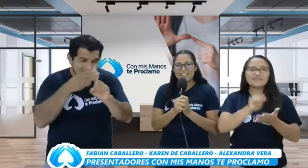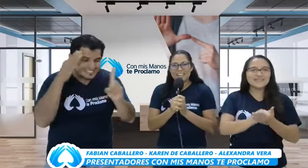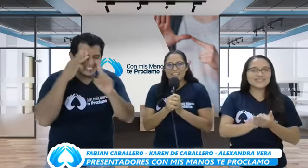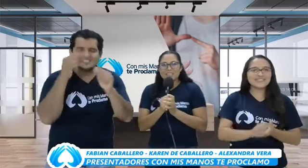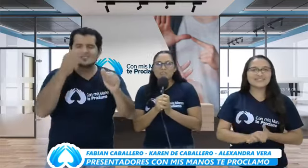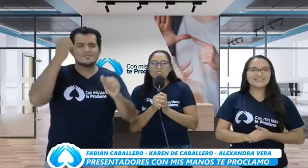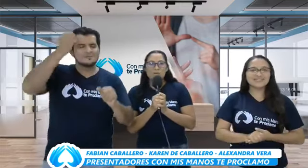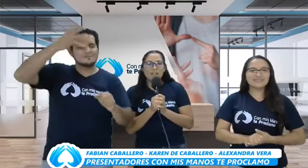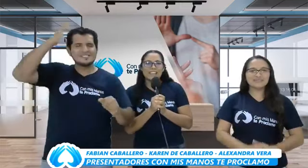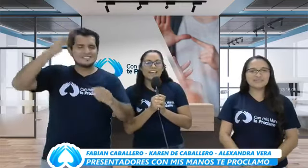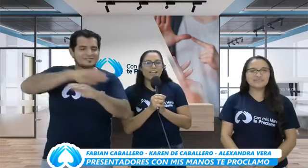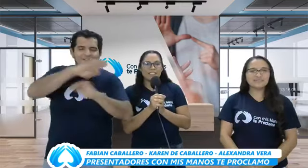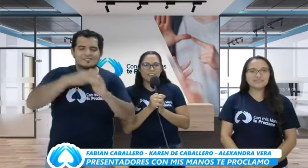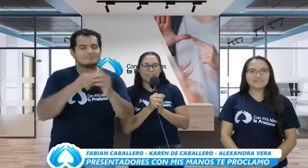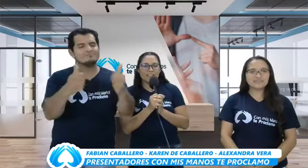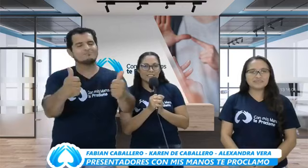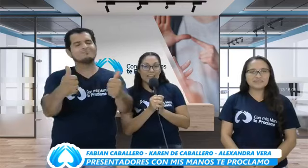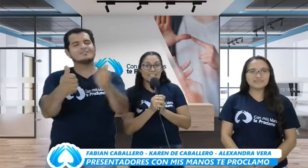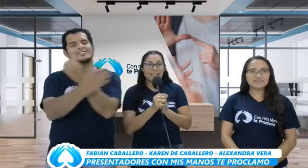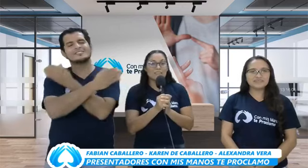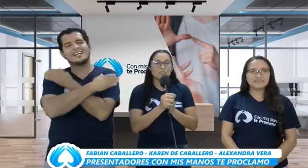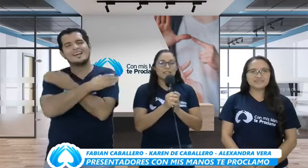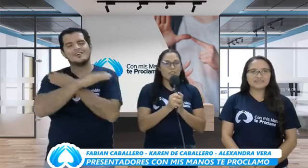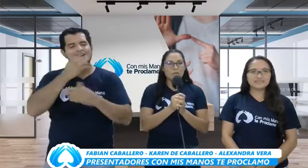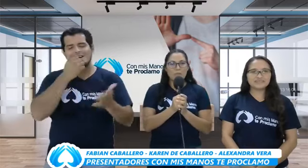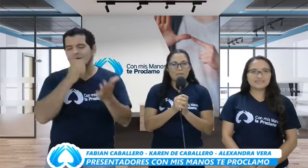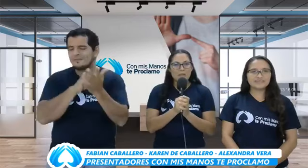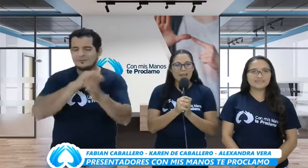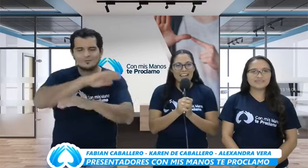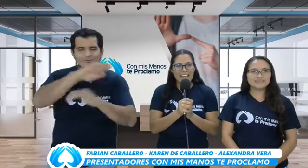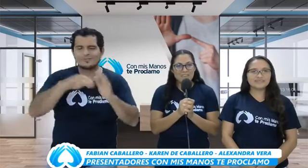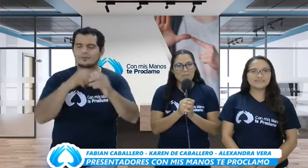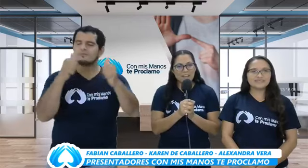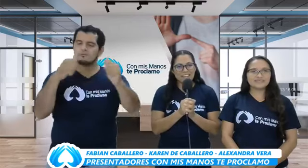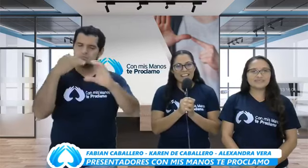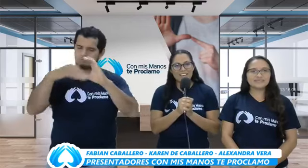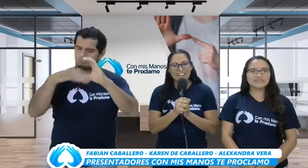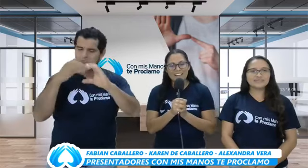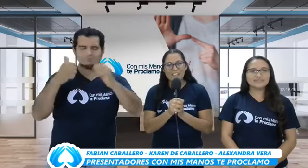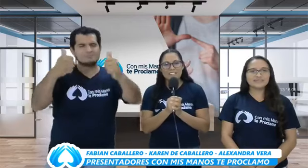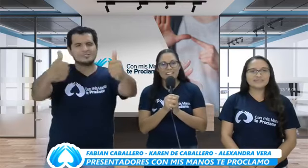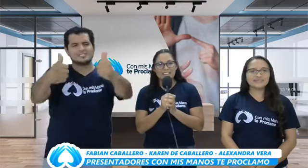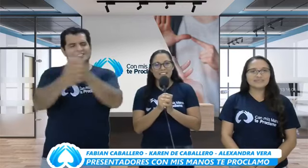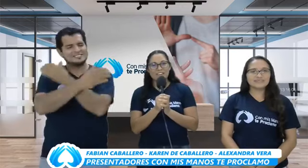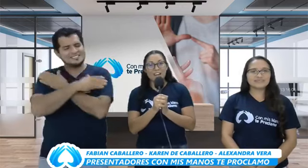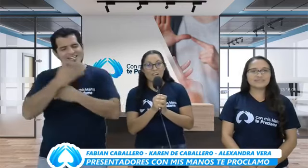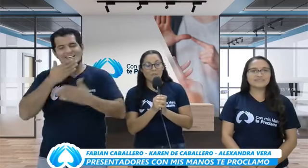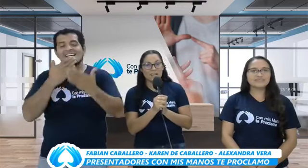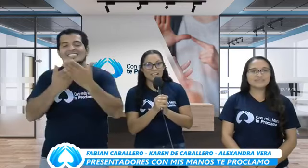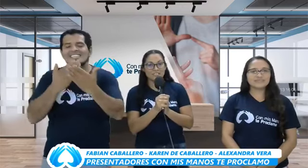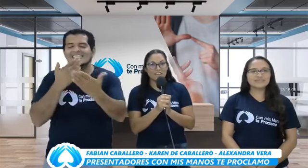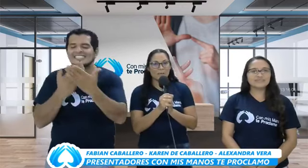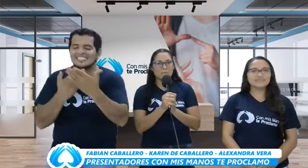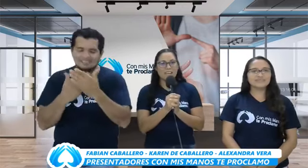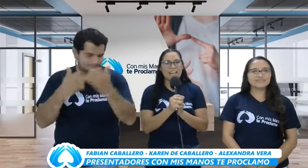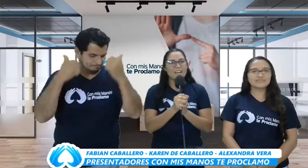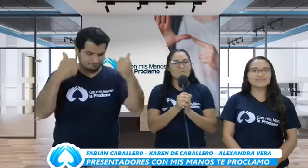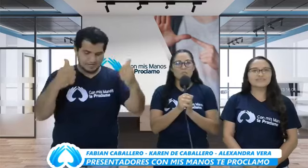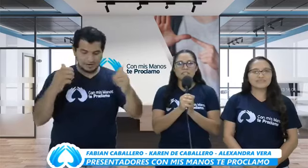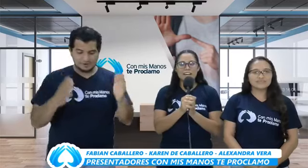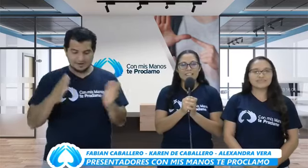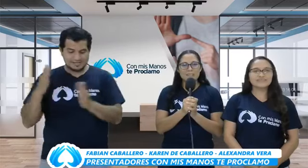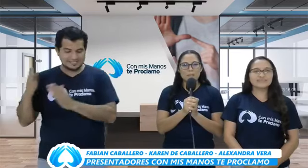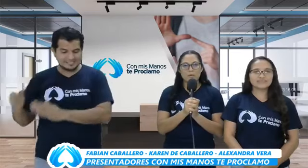Amén. No se olviden de conectarse. Un saludo muy especial para Edwin porque estás conectado y sé que toda la comunidad sorda